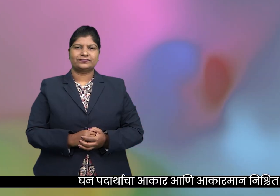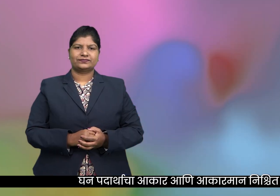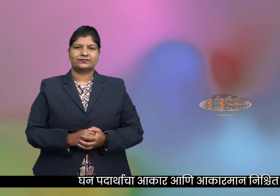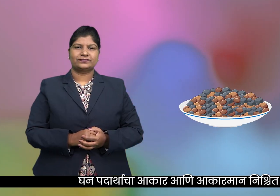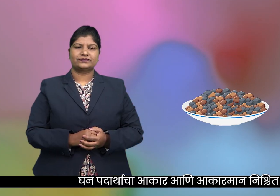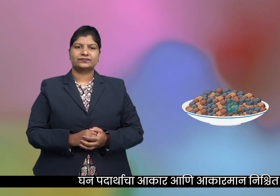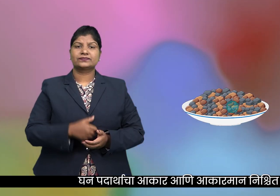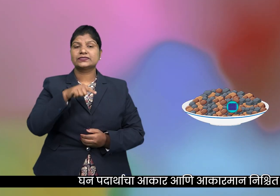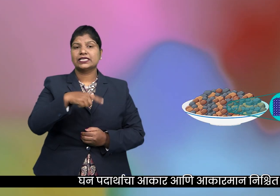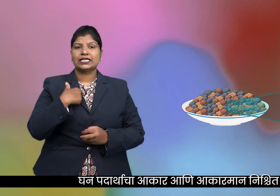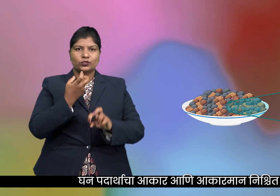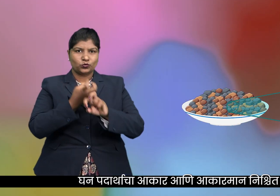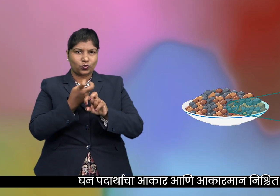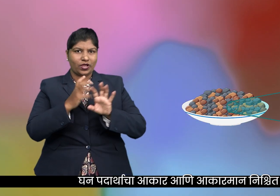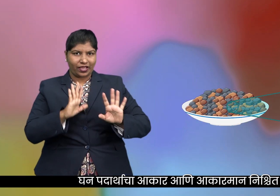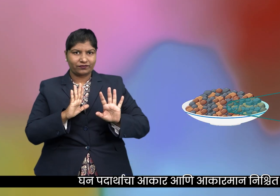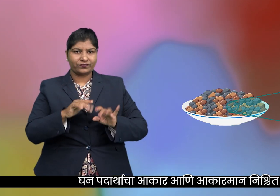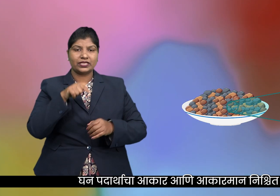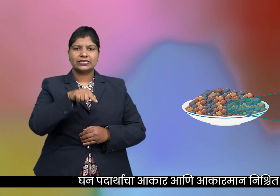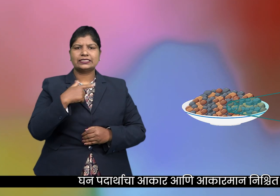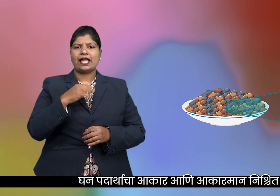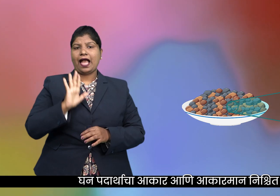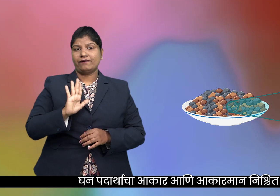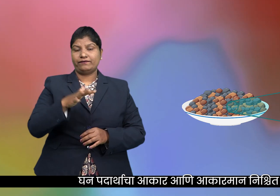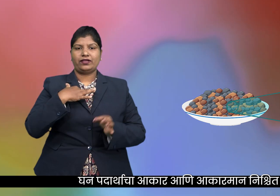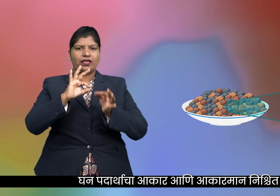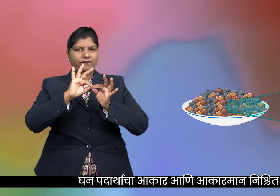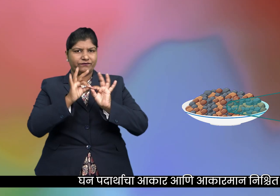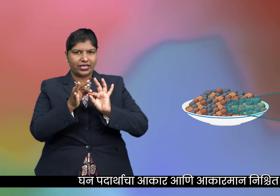घन पदार्थांचा आकार आणि आकारमान निश्चित असतो